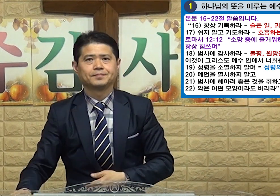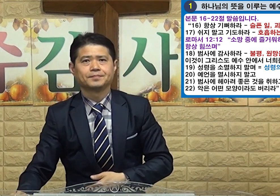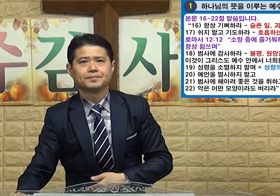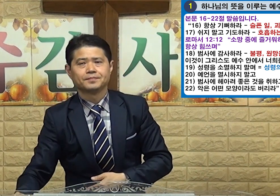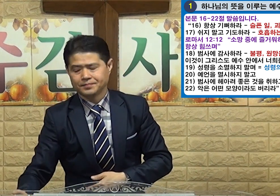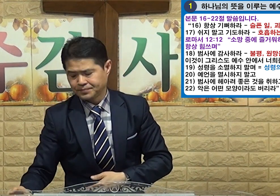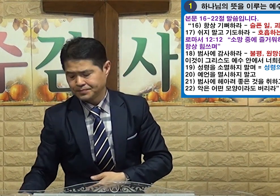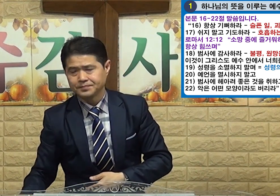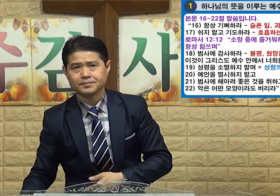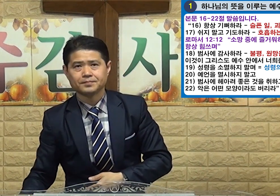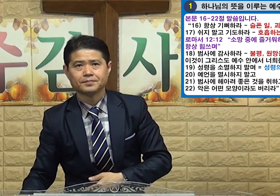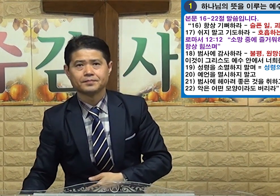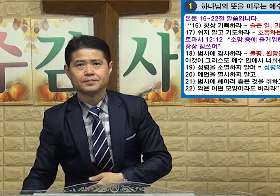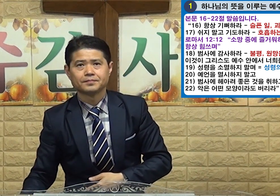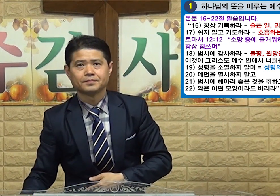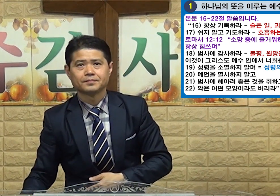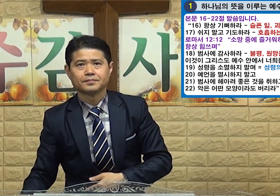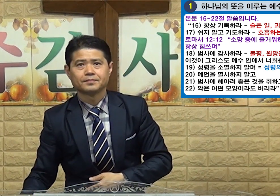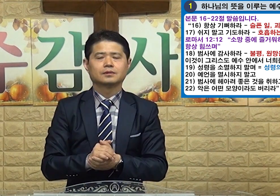될 것을 믿길 바랍니다.